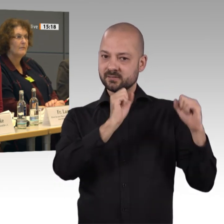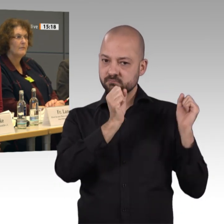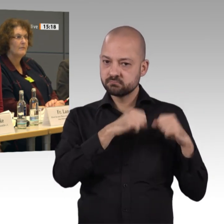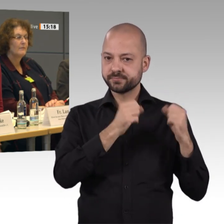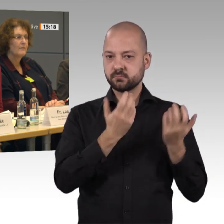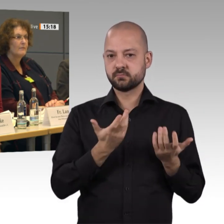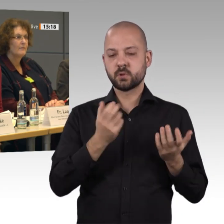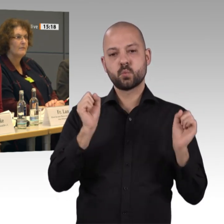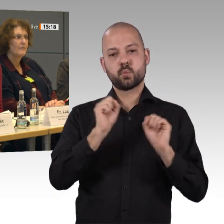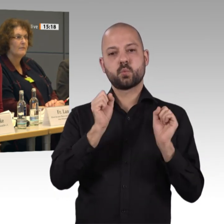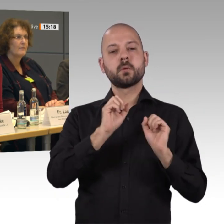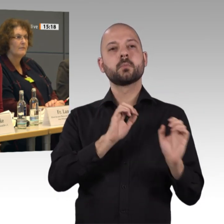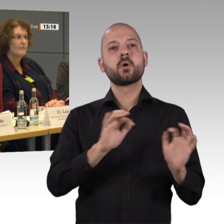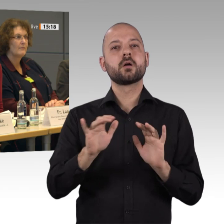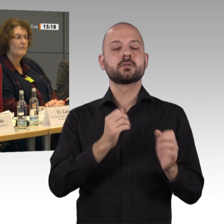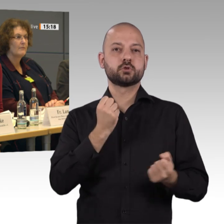aus